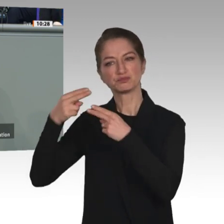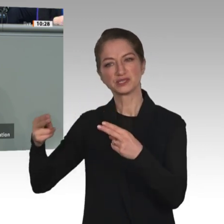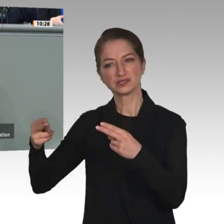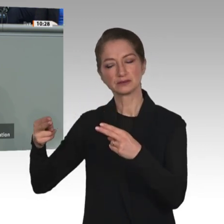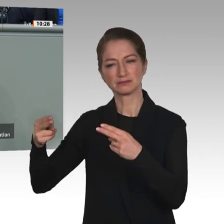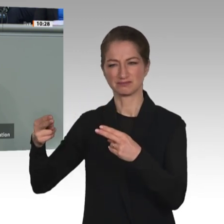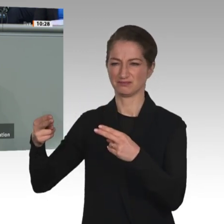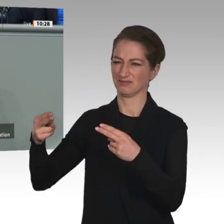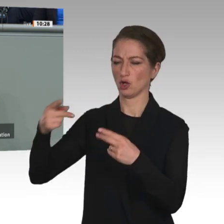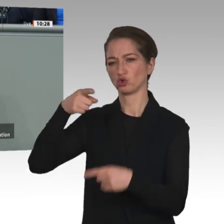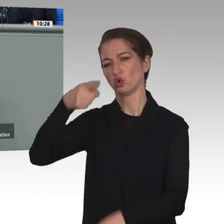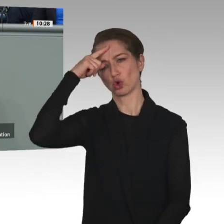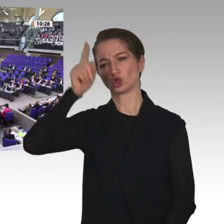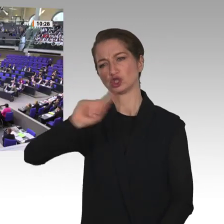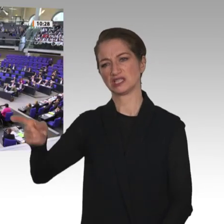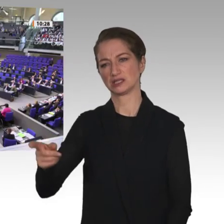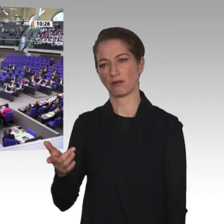Schande.